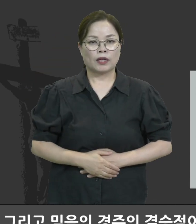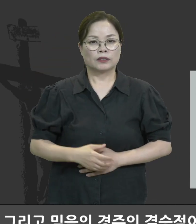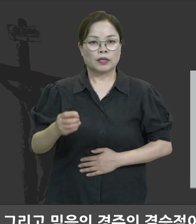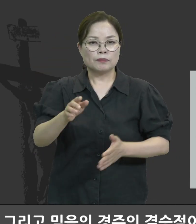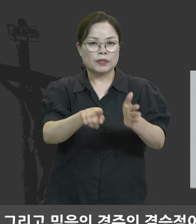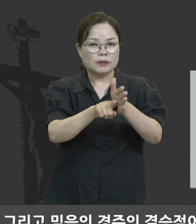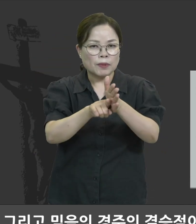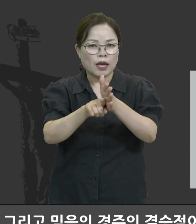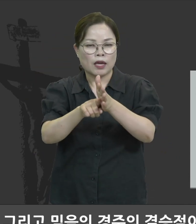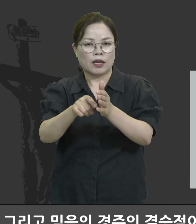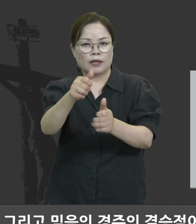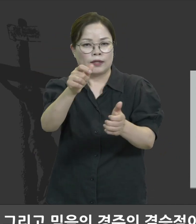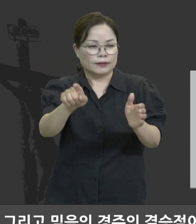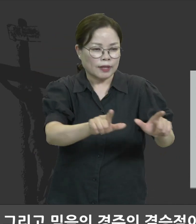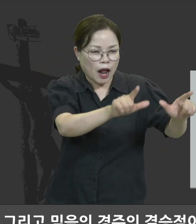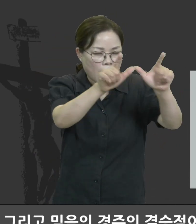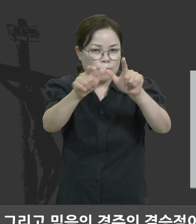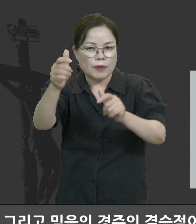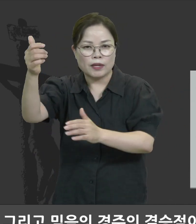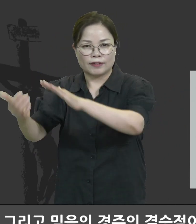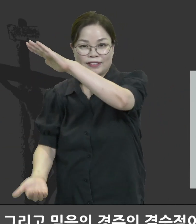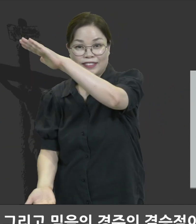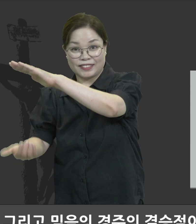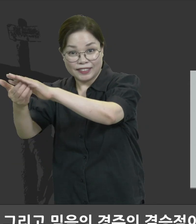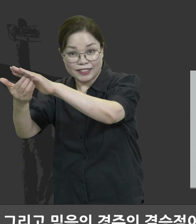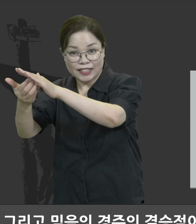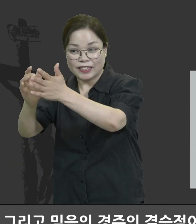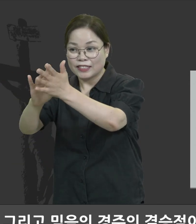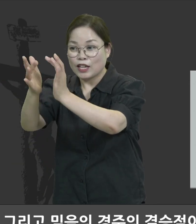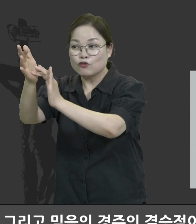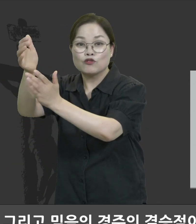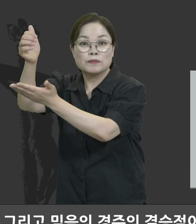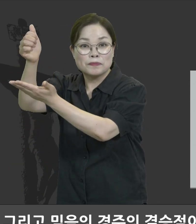경주의 결승점이 되시는 예수 그리스도께